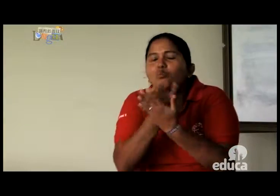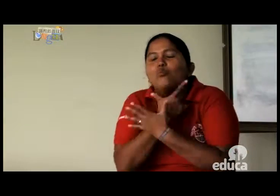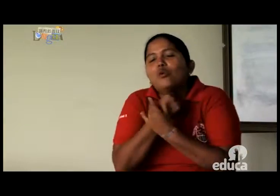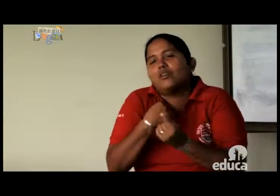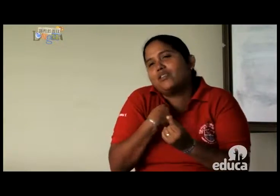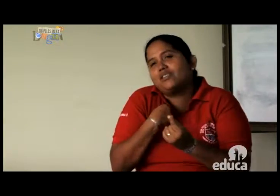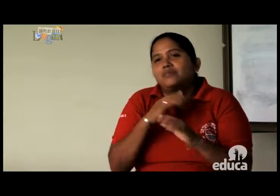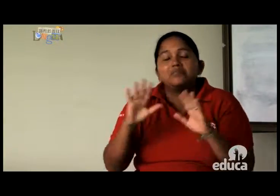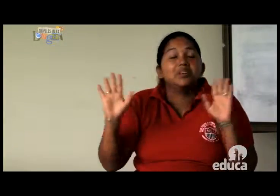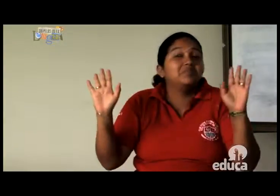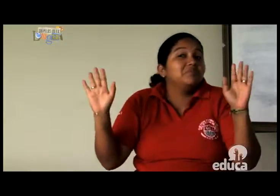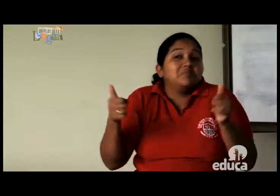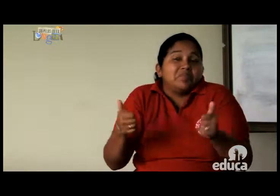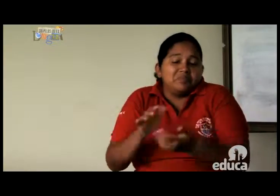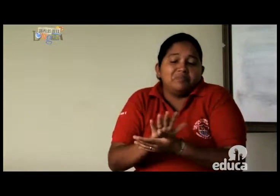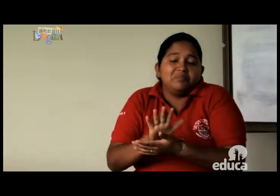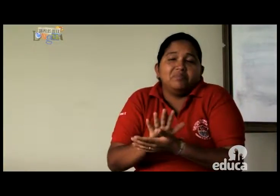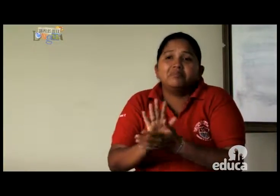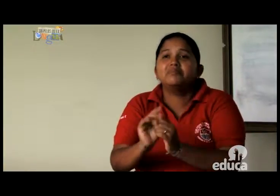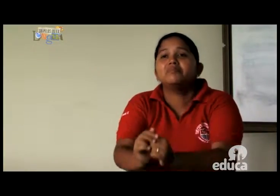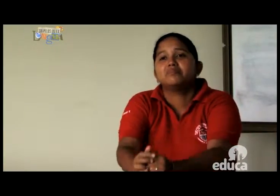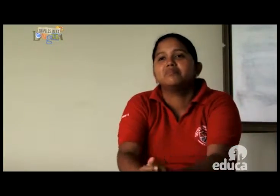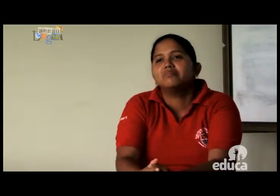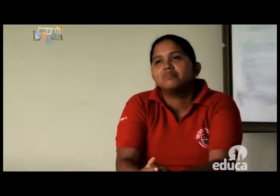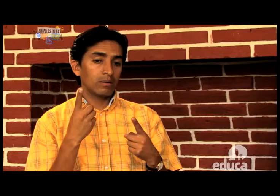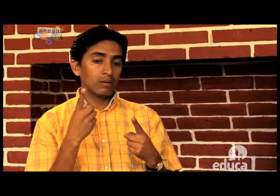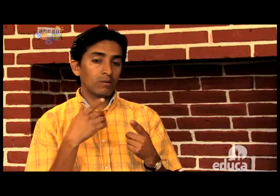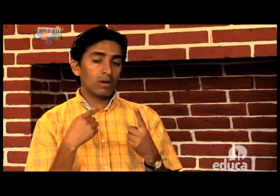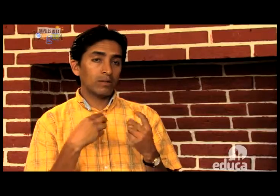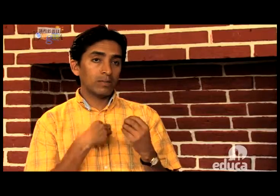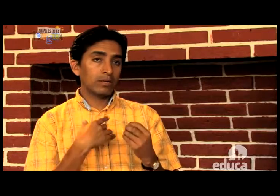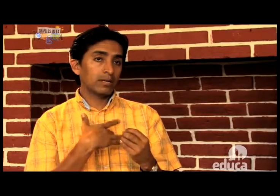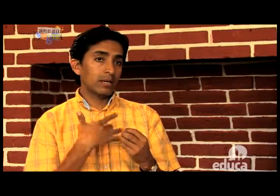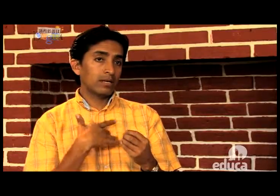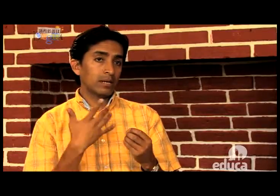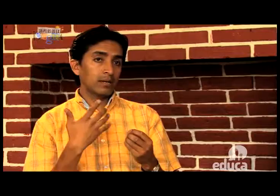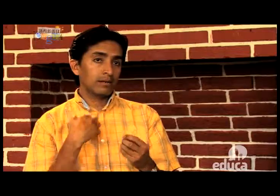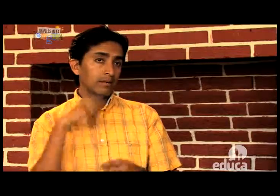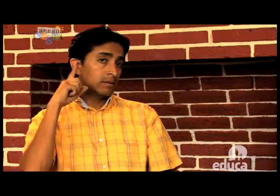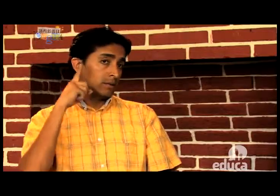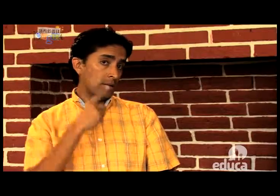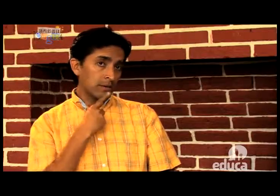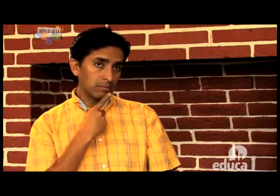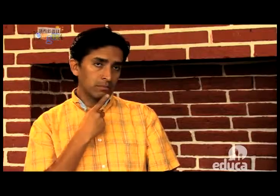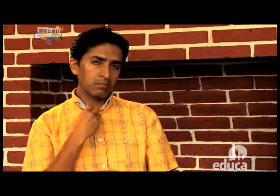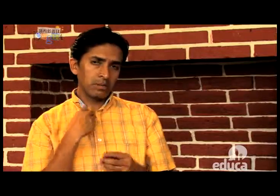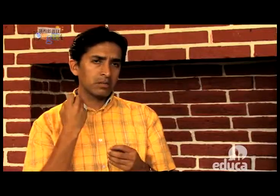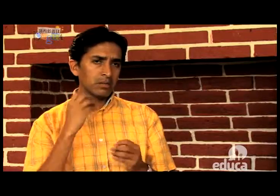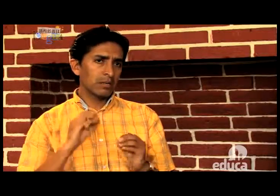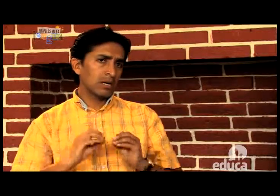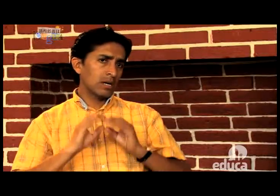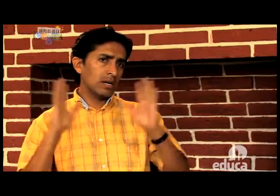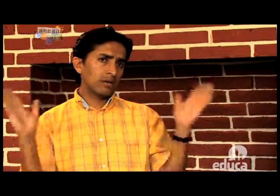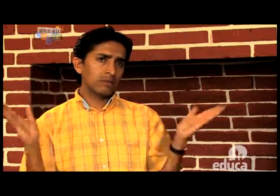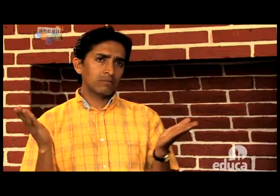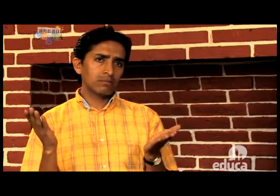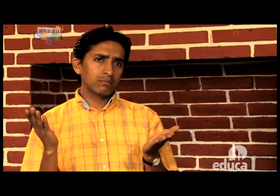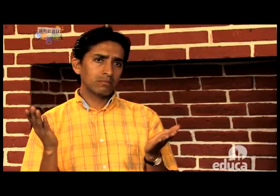dibujar. Aprendí a hacer cosas viendo. Yo, cuando entendí que era sordo, no me preocupé tanto